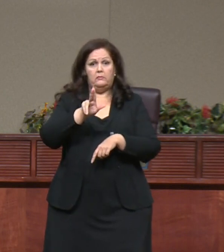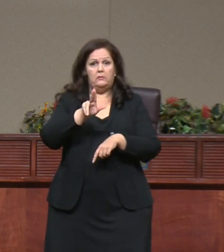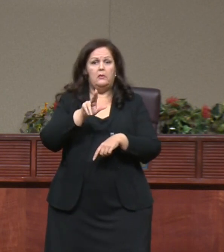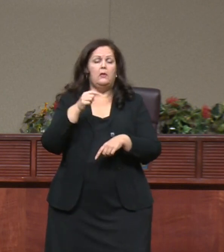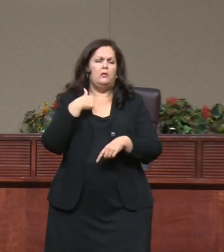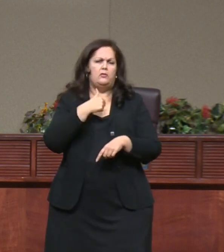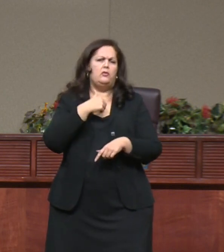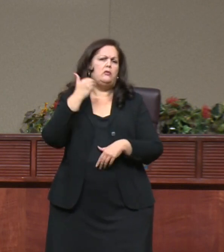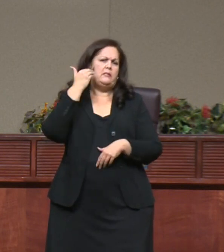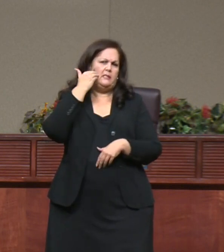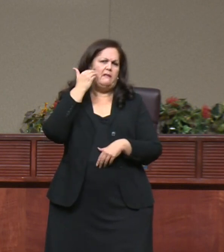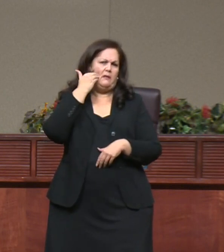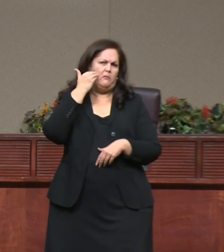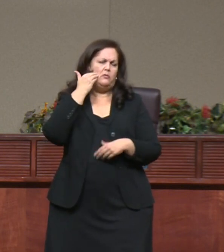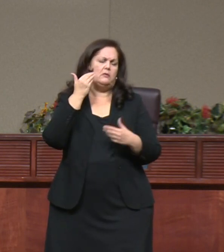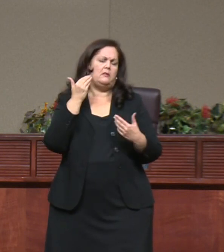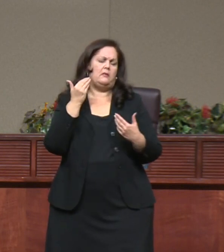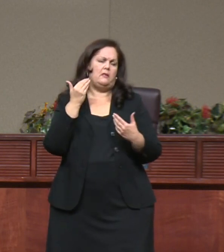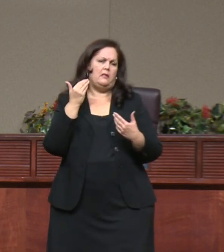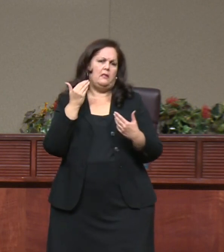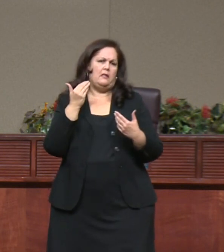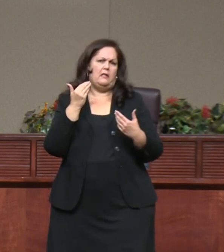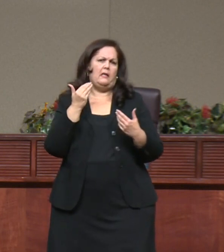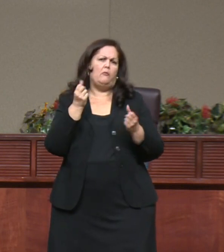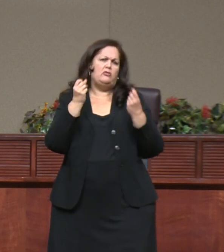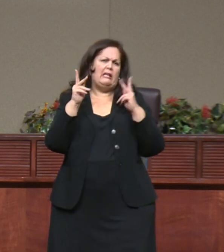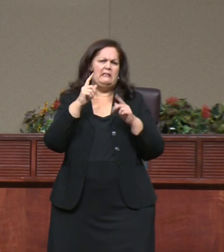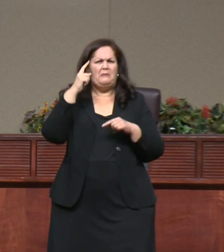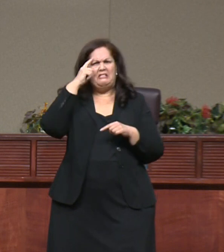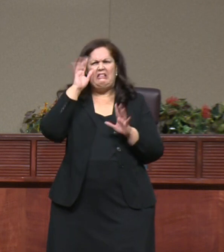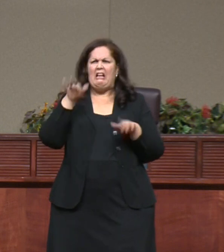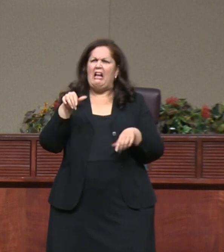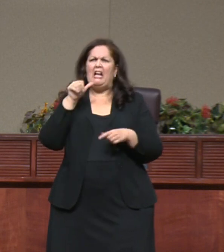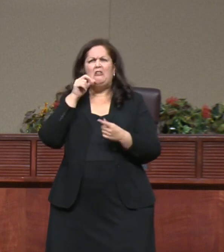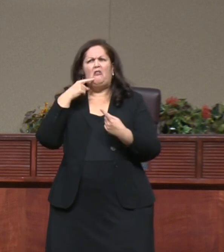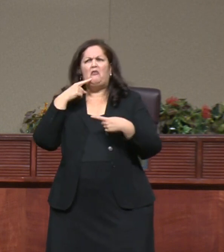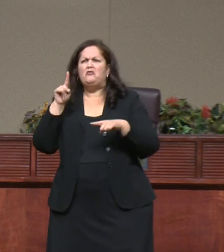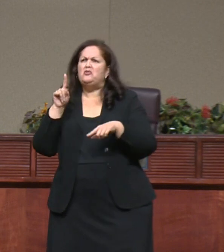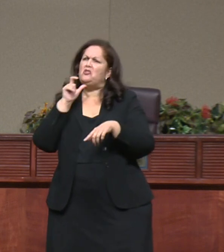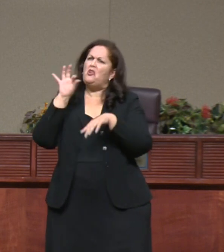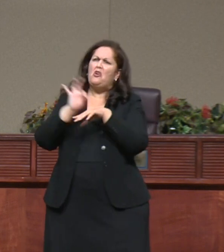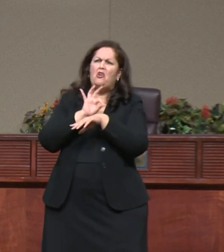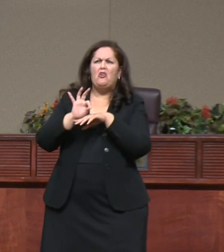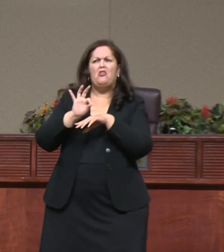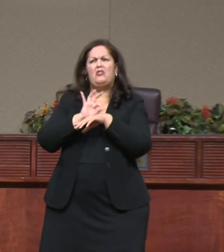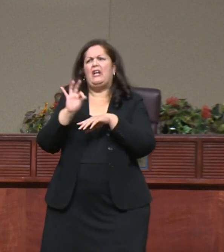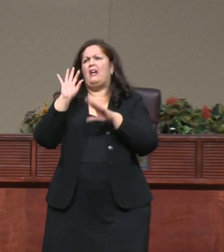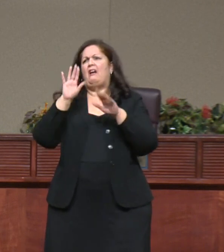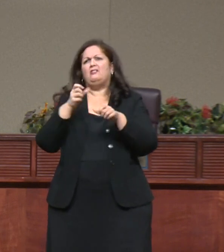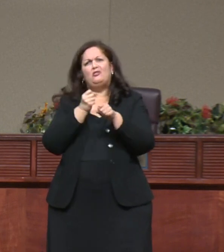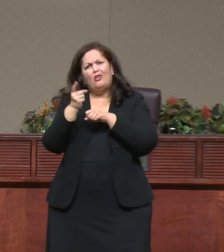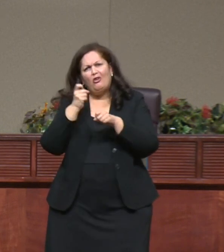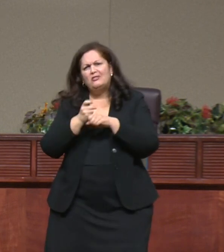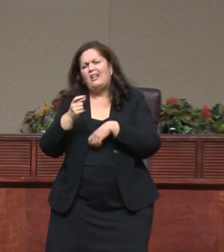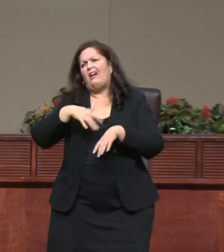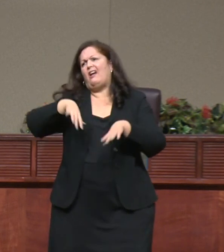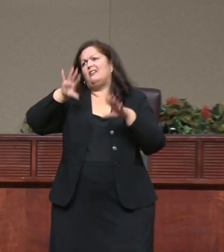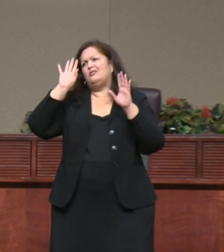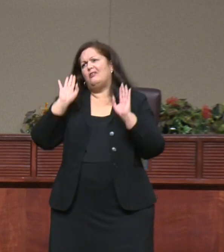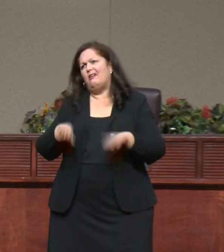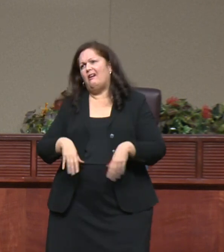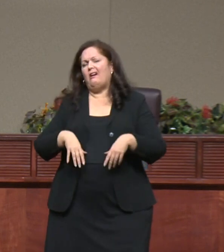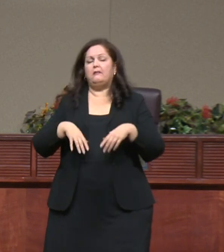Sabemos que hay preocupaciones si la vacuna es efectiva, si no es efectiva, algunos años es más que otro, hay que ponérsela todos los